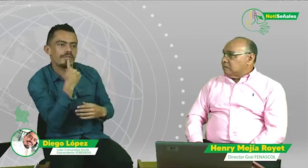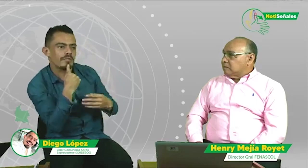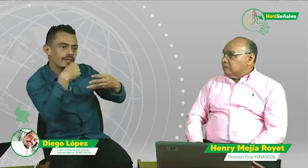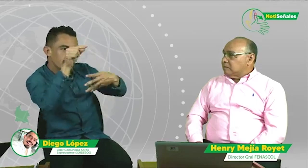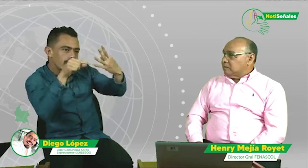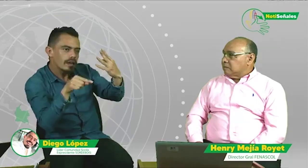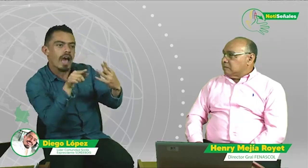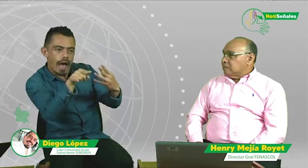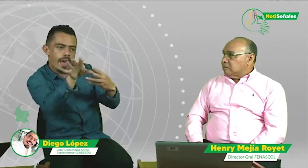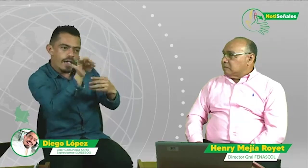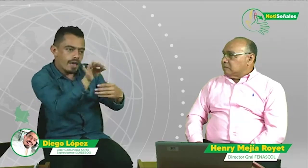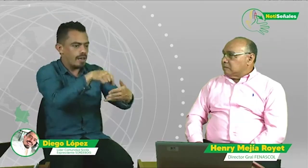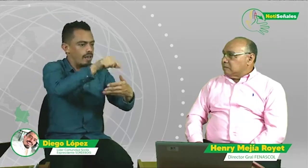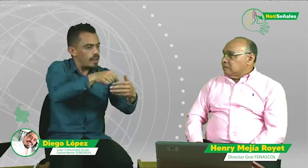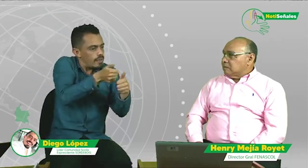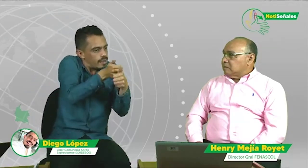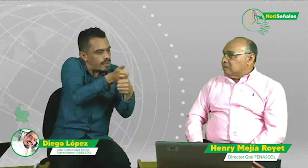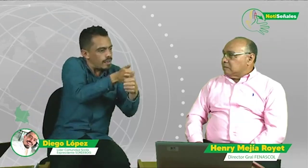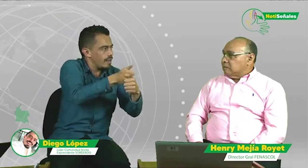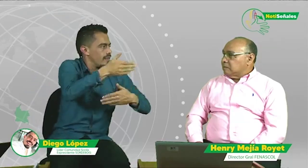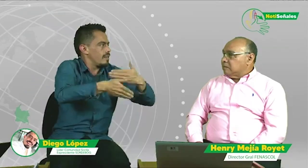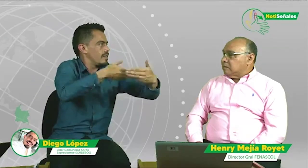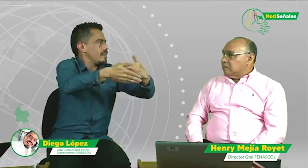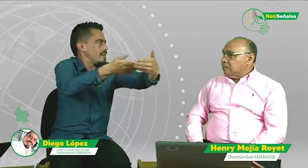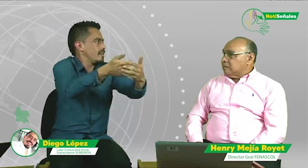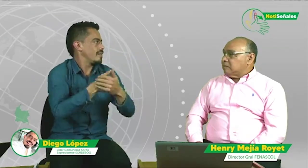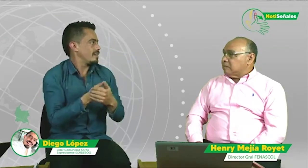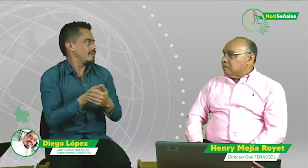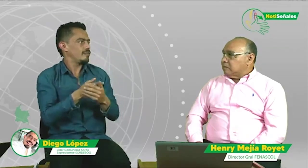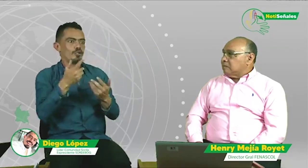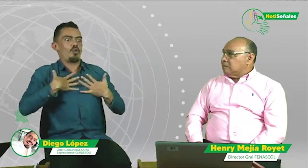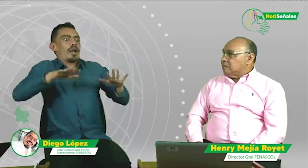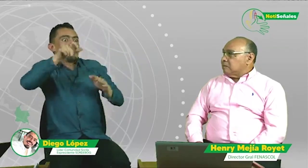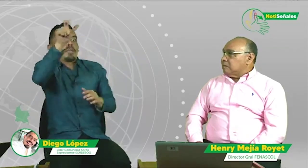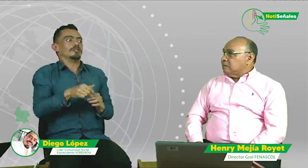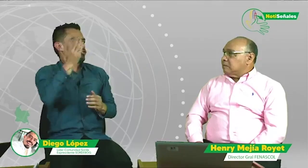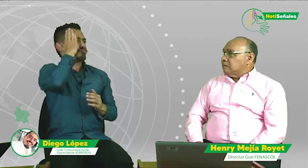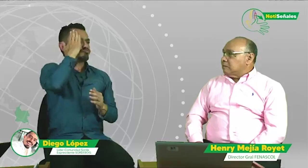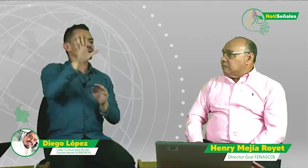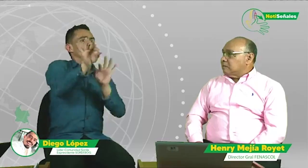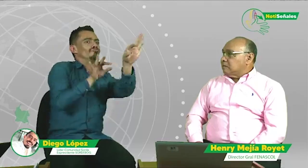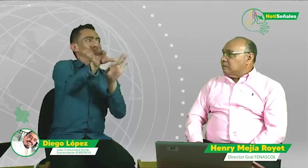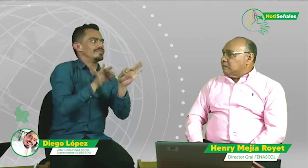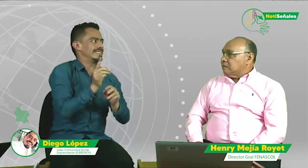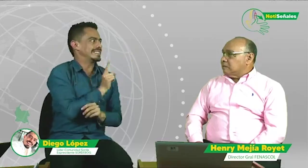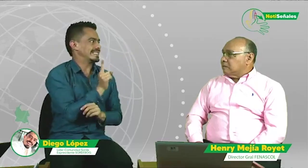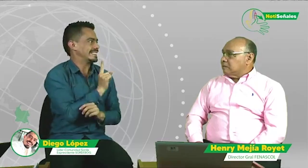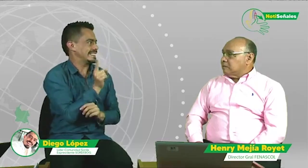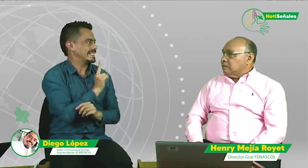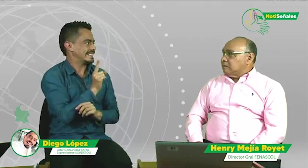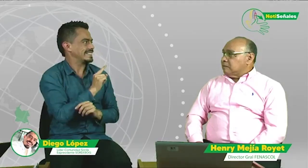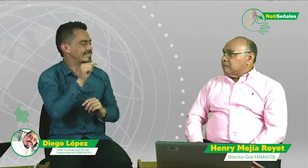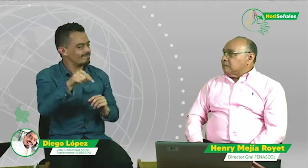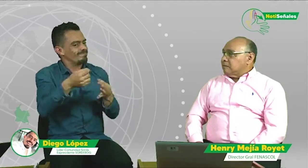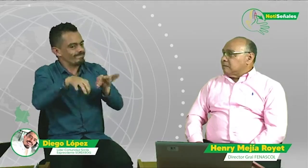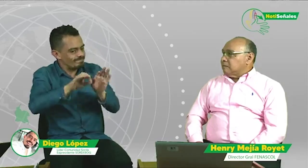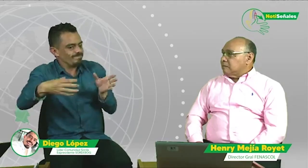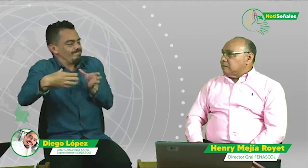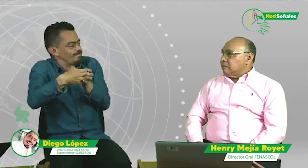seguimiento a los perfiles que se contratan sea un equipo técnico que tenga las cualidades específicas para saber a quiénes van a